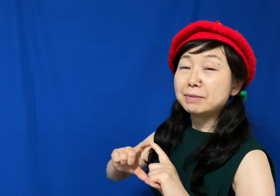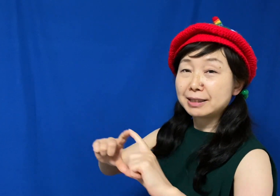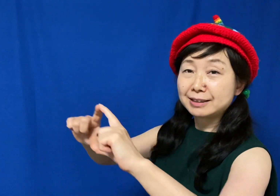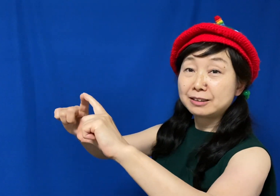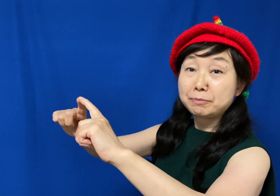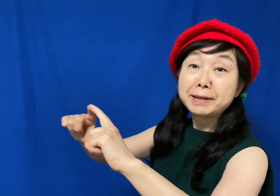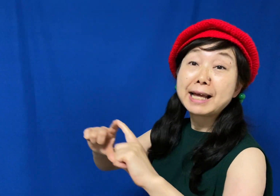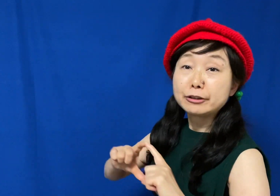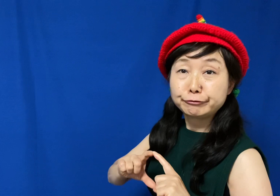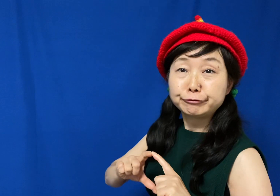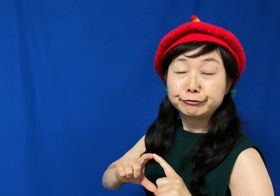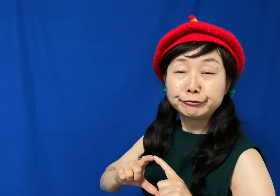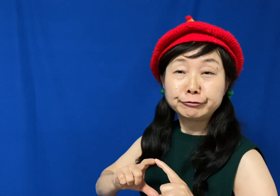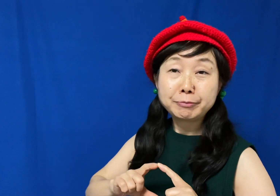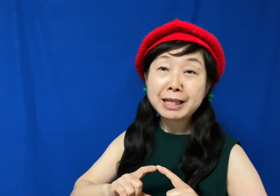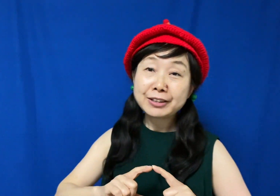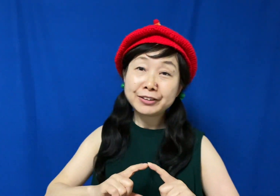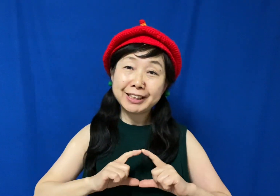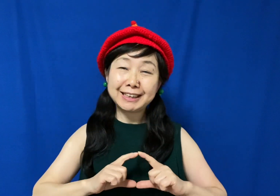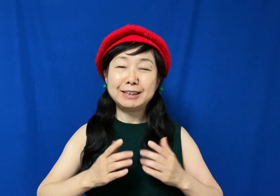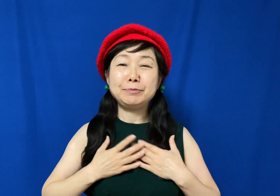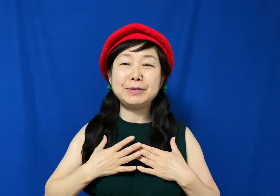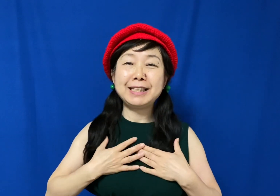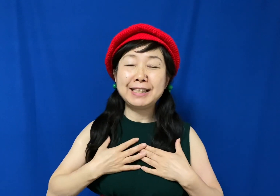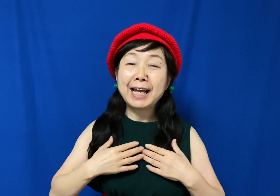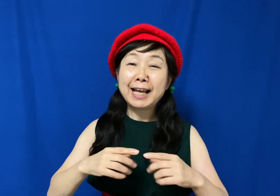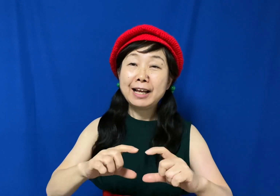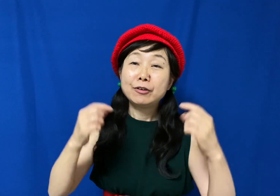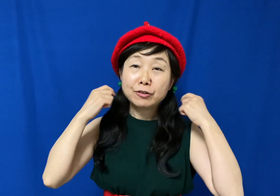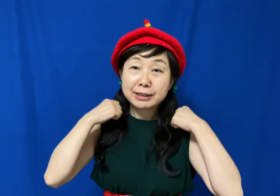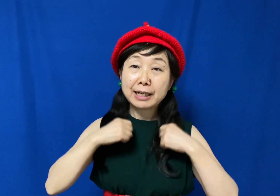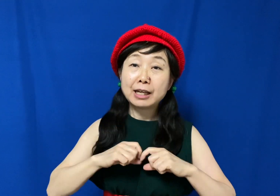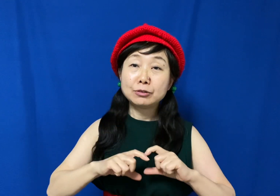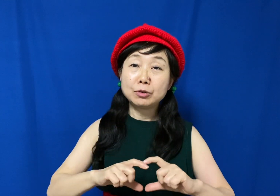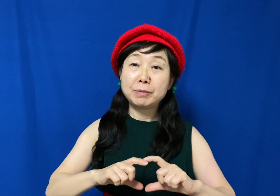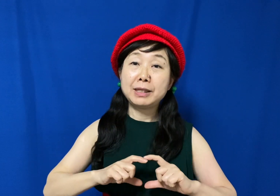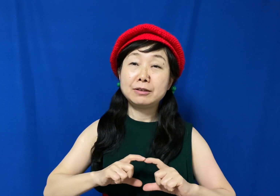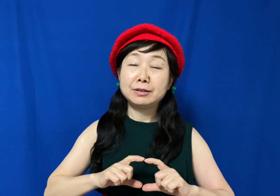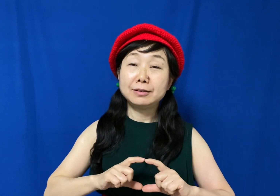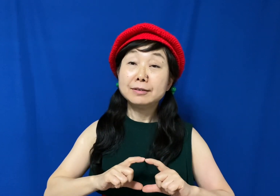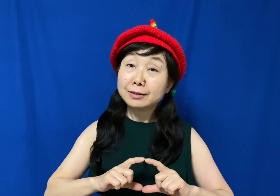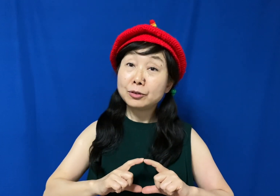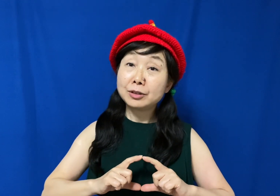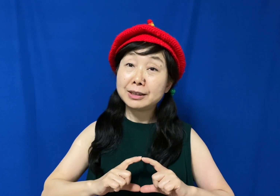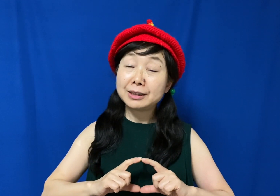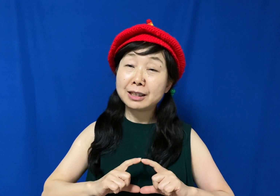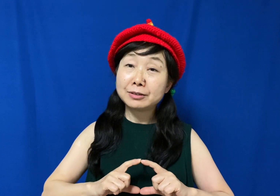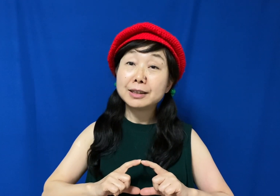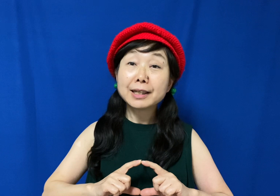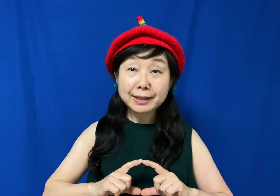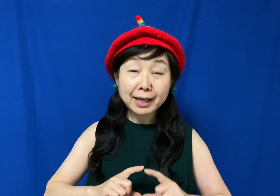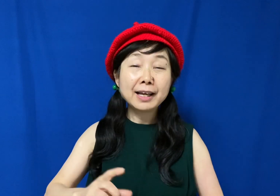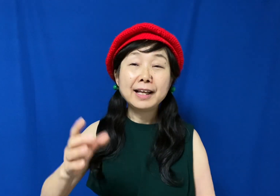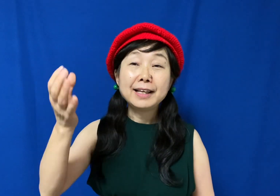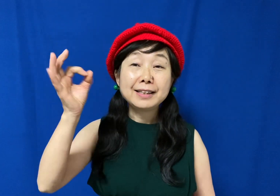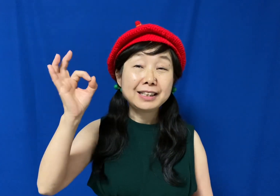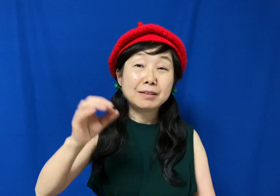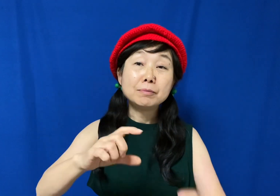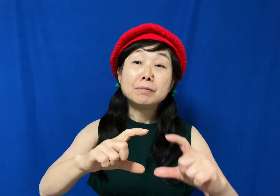。メダルの位置、目にねこう下げるとメダル、この位置になるんですかね。金